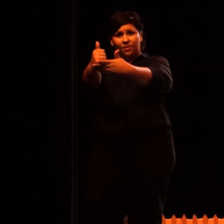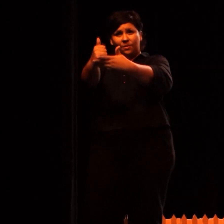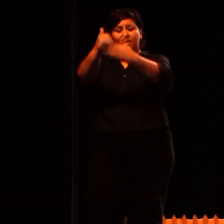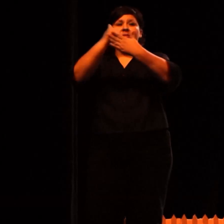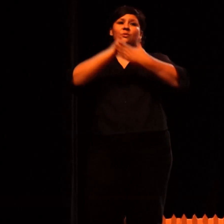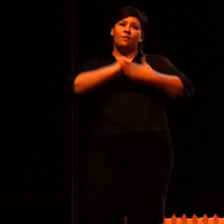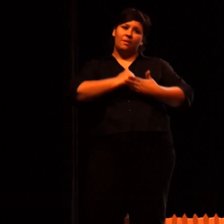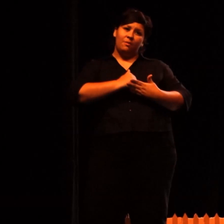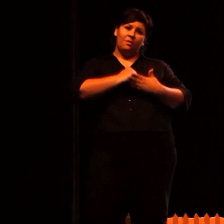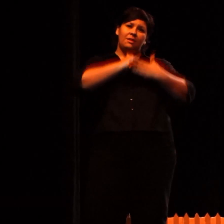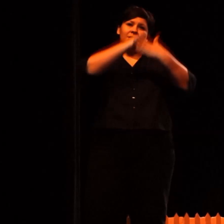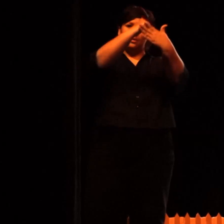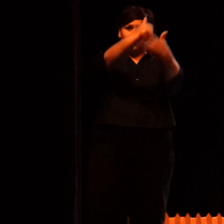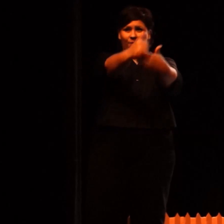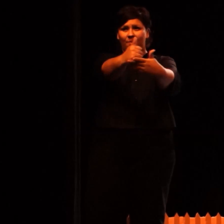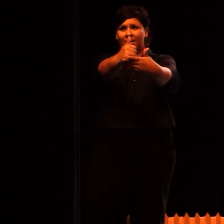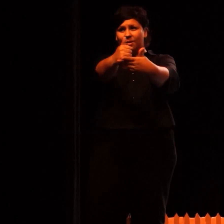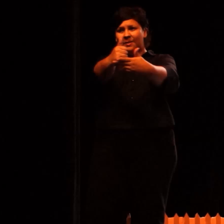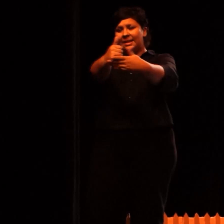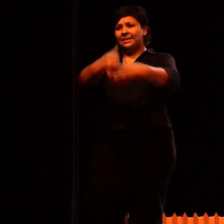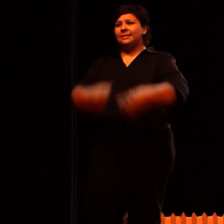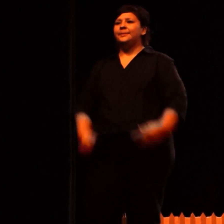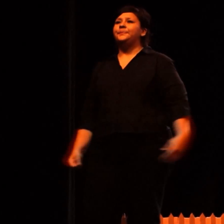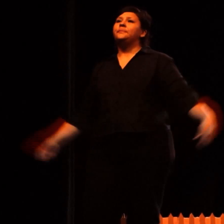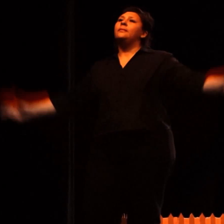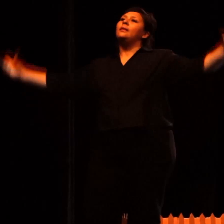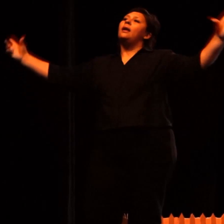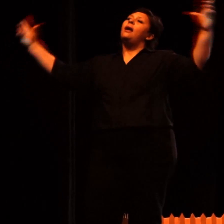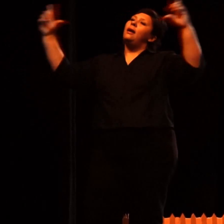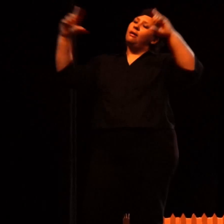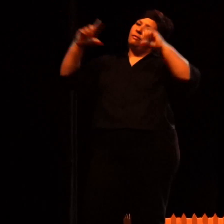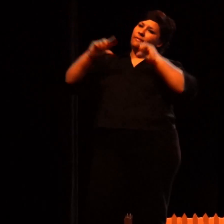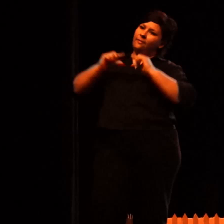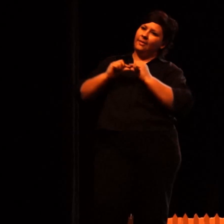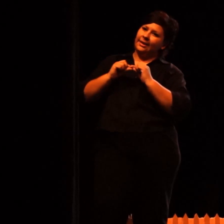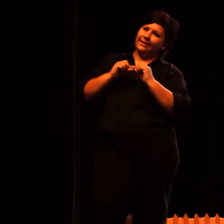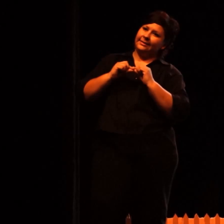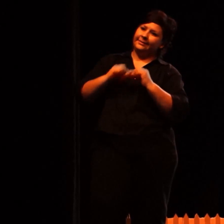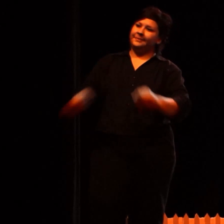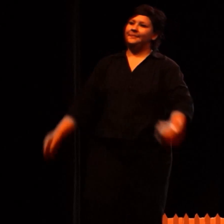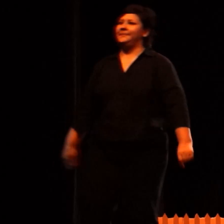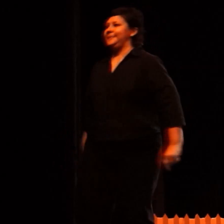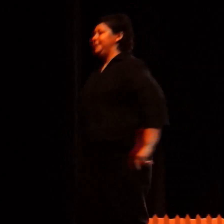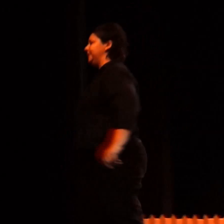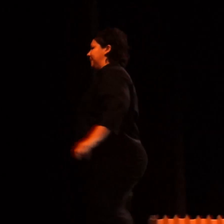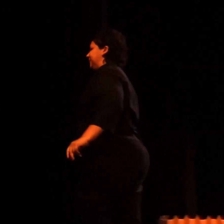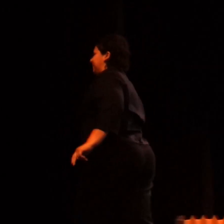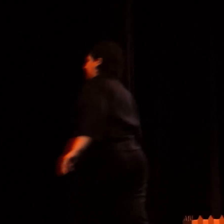es que todos necesitamos ayudar y ser ayudados. Esto.